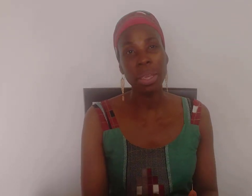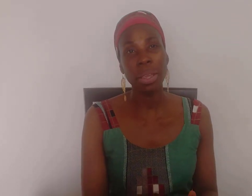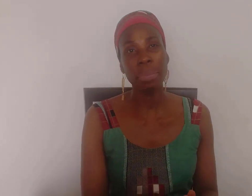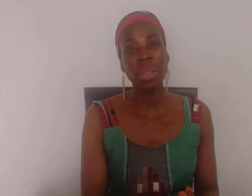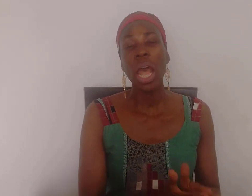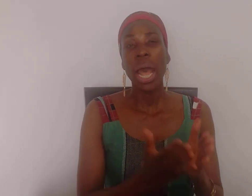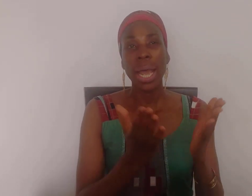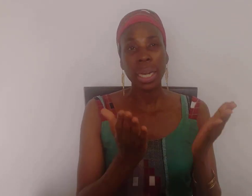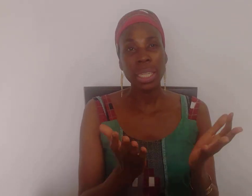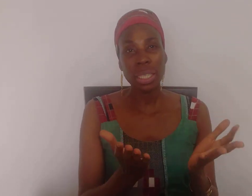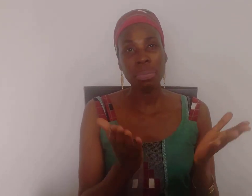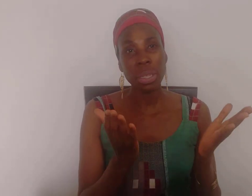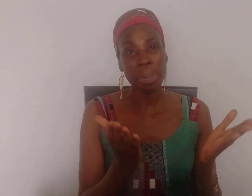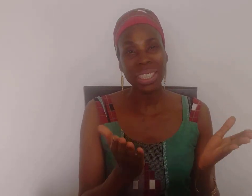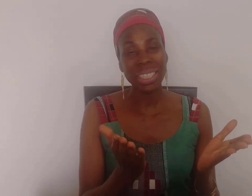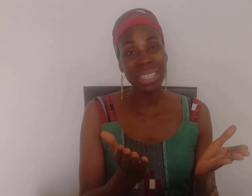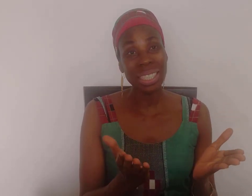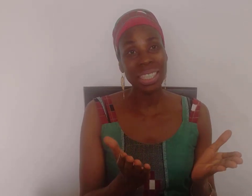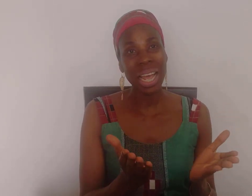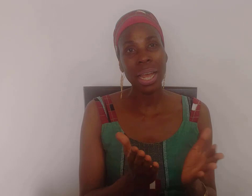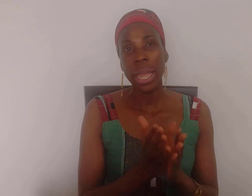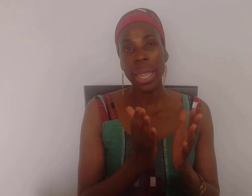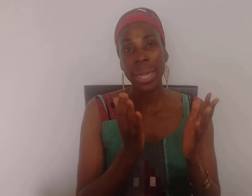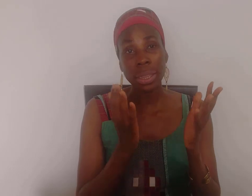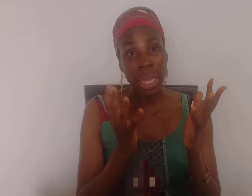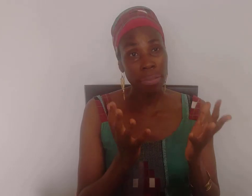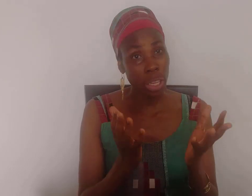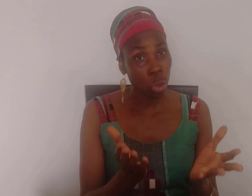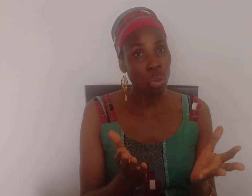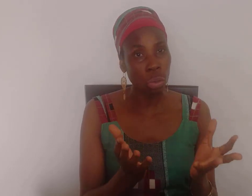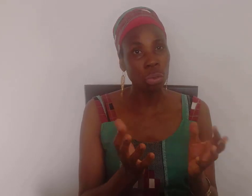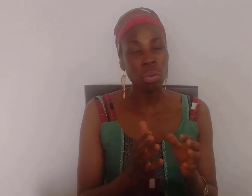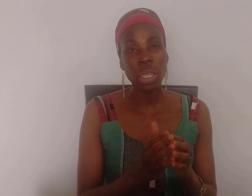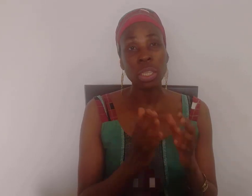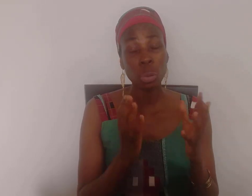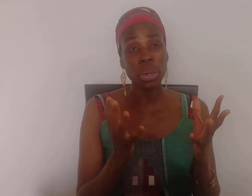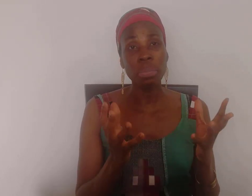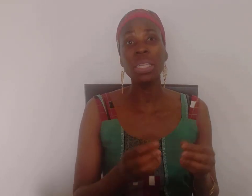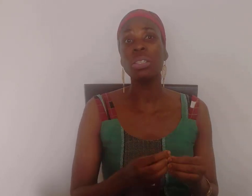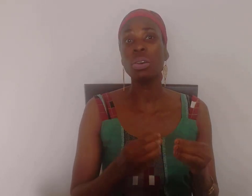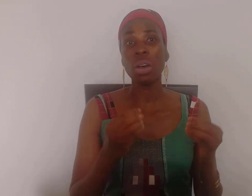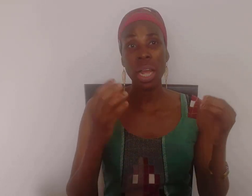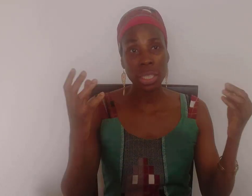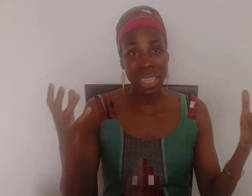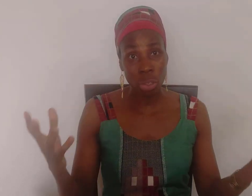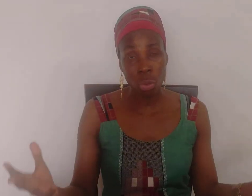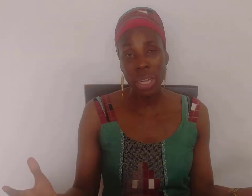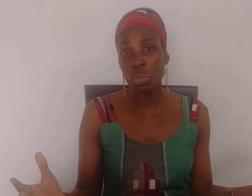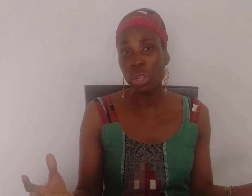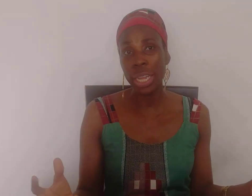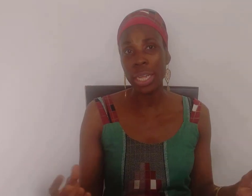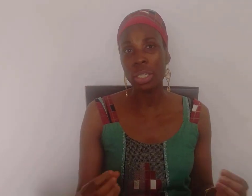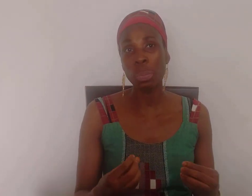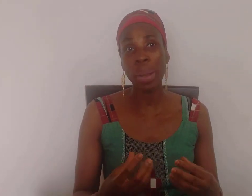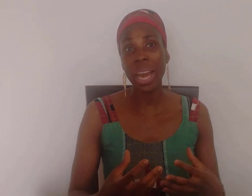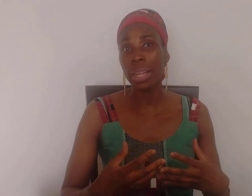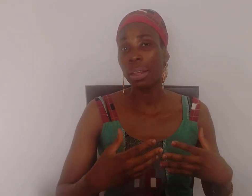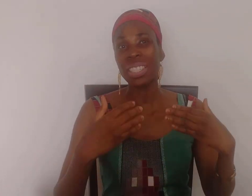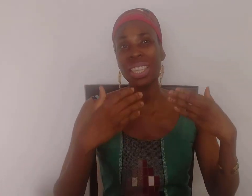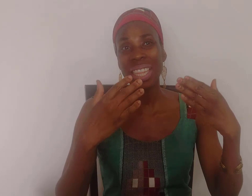Moçambique. Agradecemos a partir de já a TV Surdo, que disponibilizou essas duas mulheres para